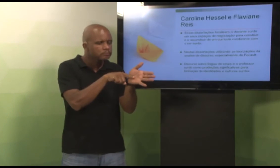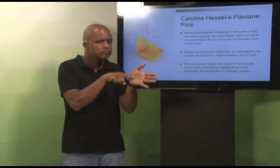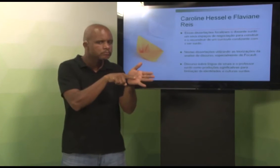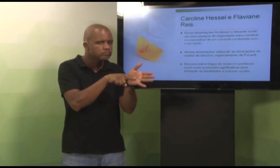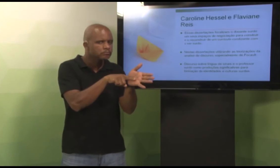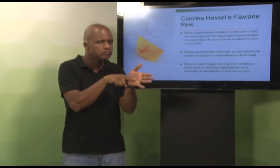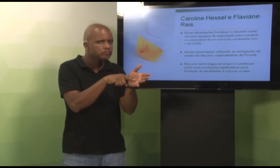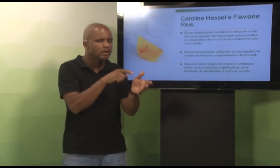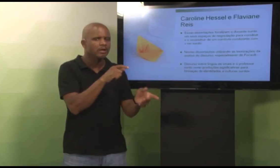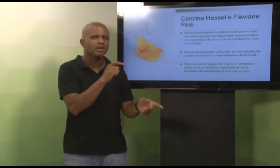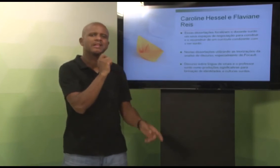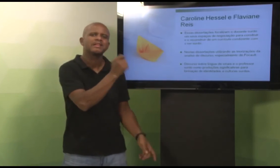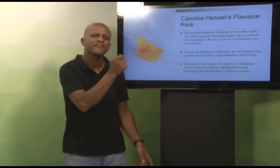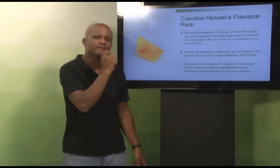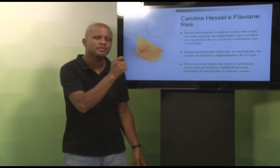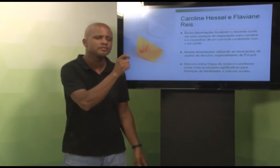Aqui temos um estudo de mestrado